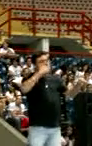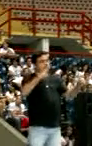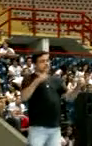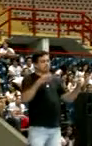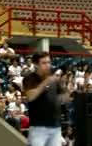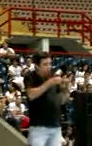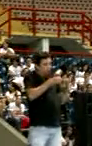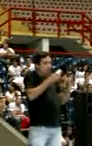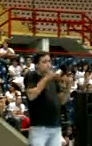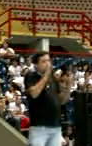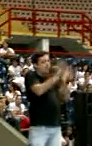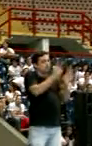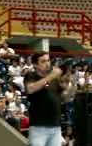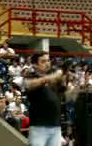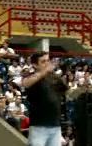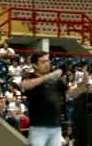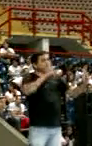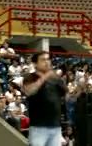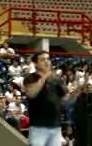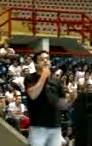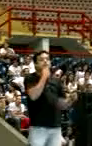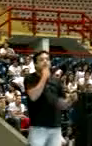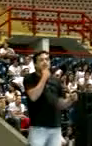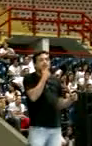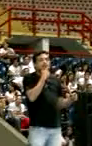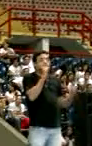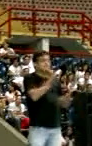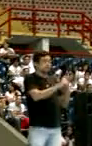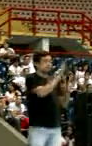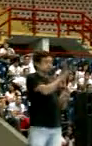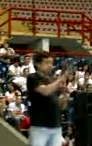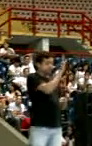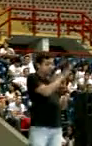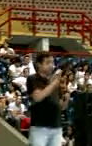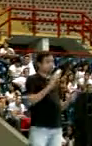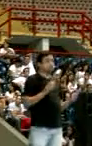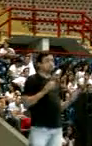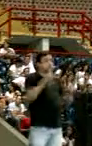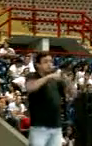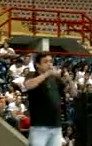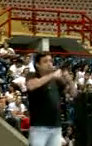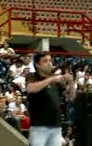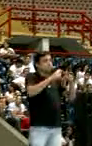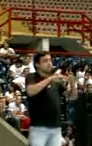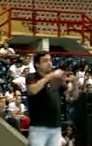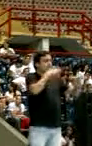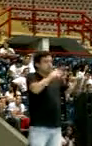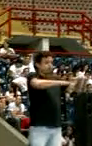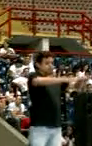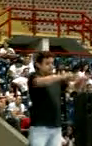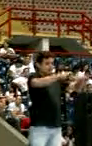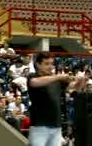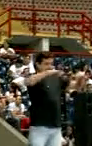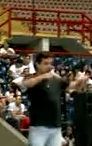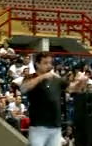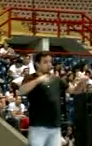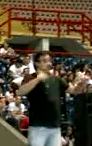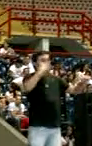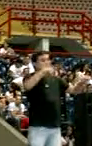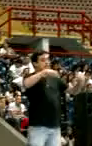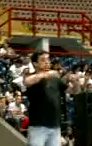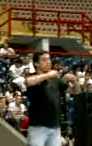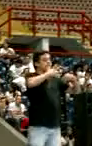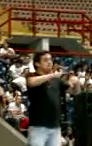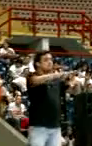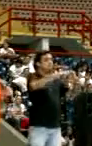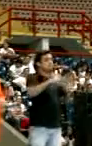estava colado de tanta briga entre eles, Inglaterra e França. Esse era o problema. Como eles eram separados pelo mar, os dois diziam que o mar era